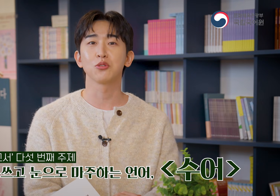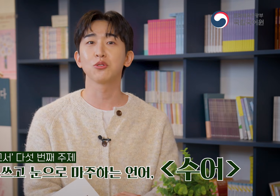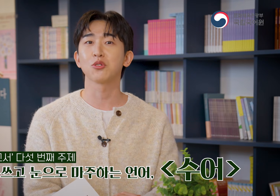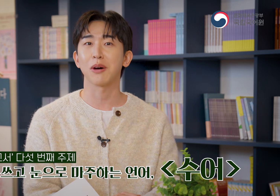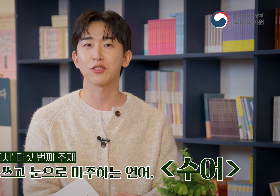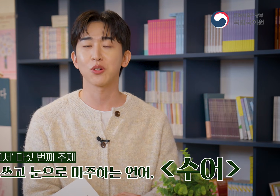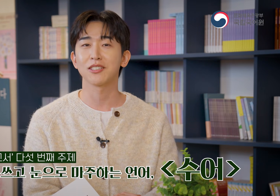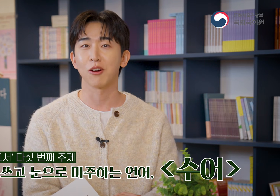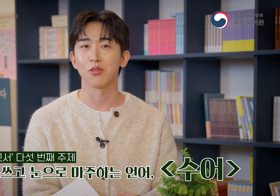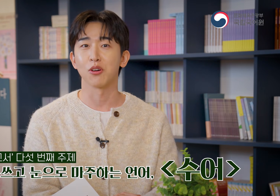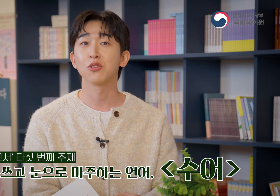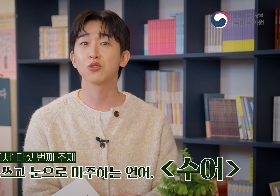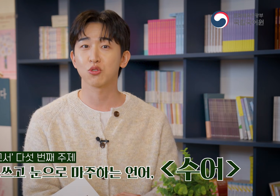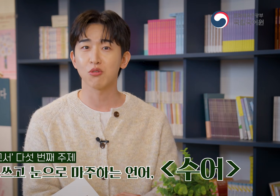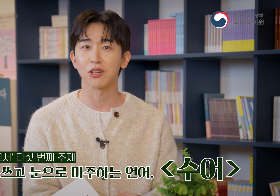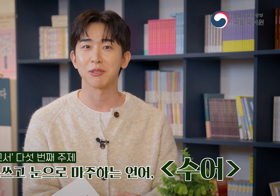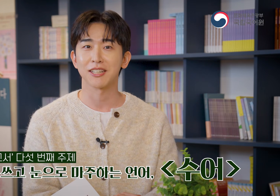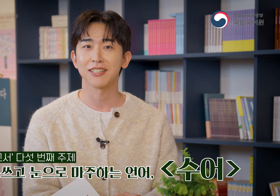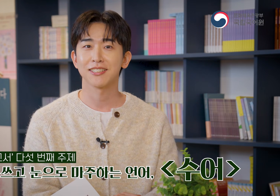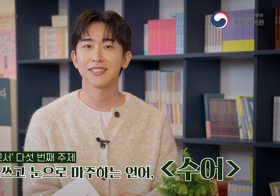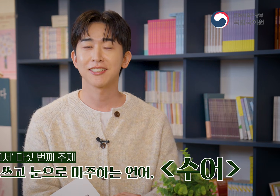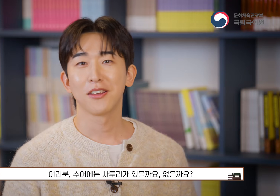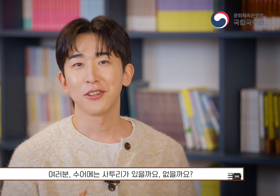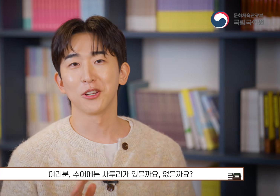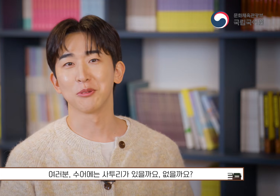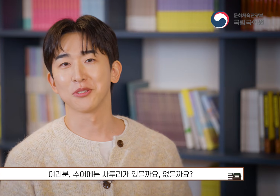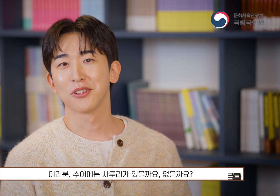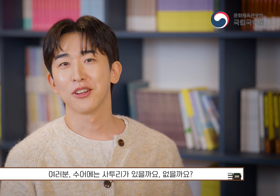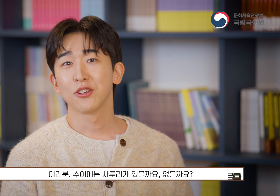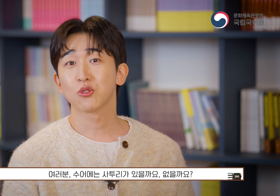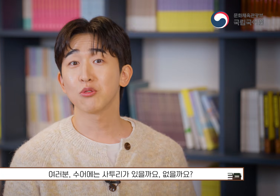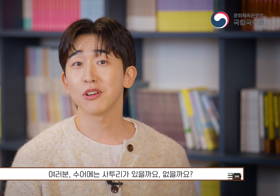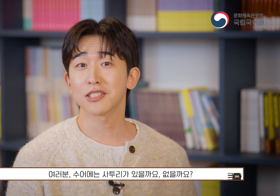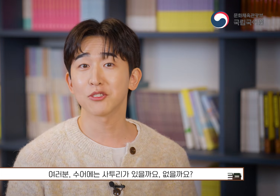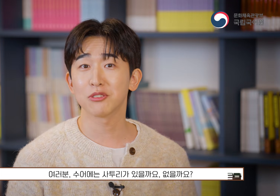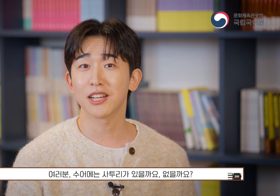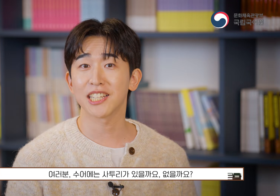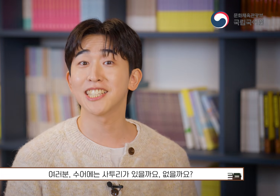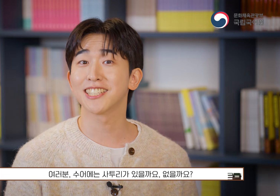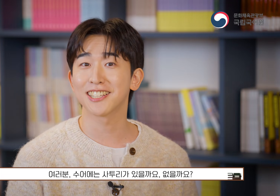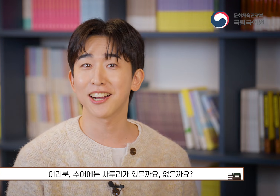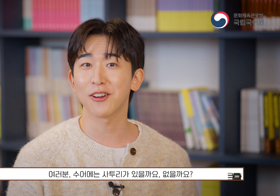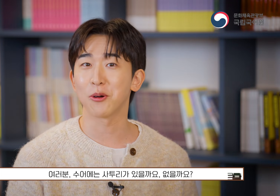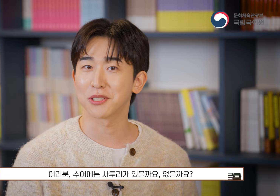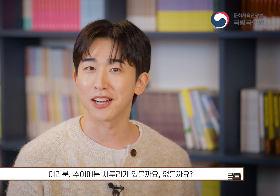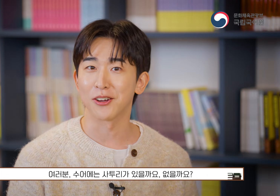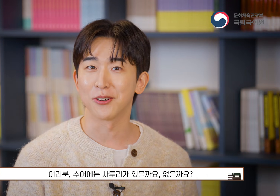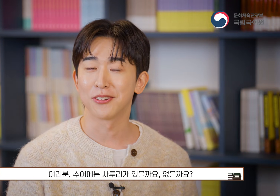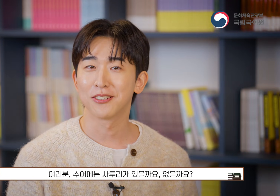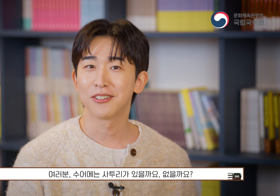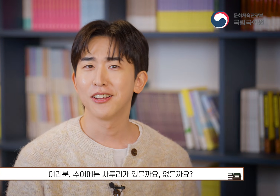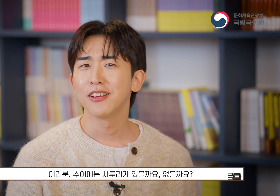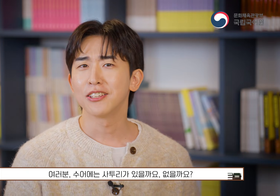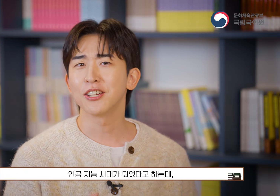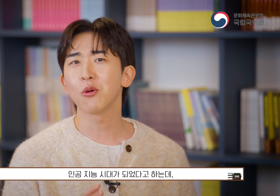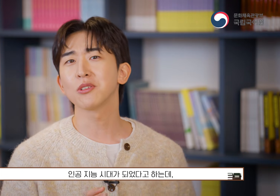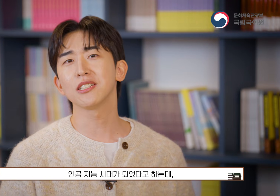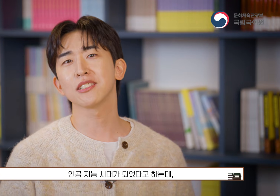눈으로 마주하는 언어, 수어입니다. 여러분, 수어에 사투리가 있을까요? 없을까요? 인공지능